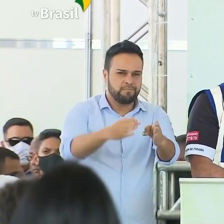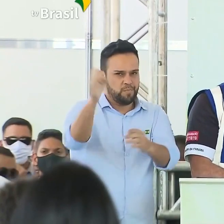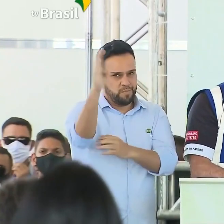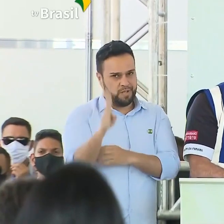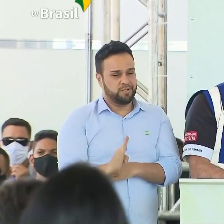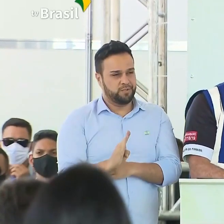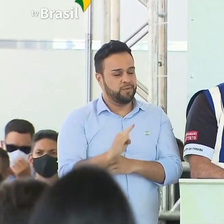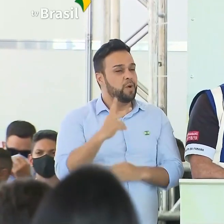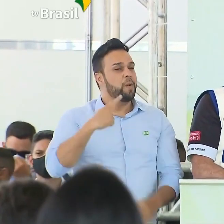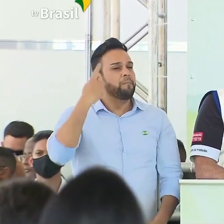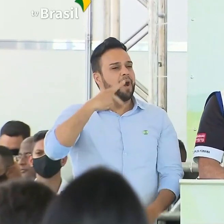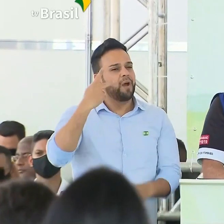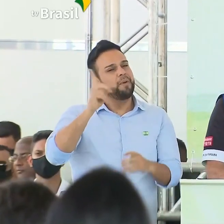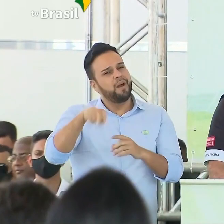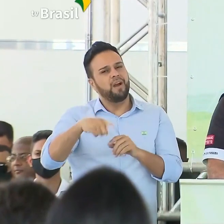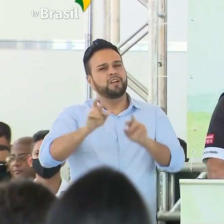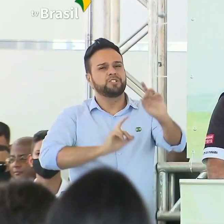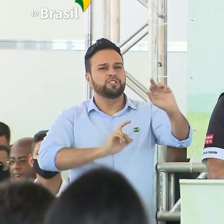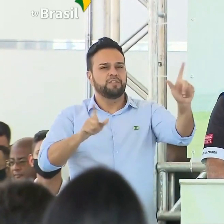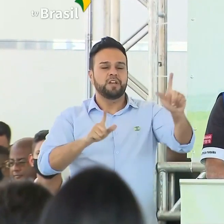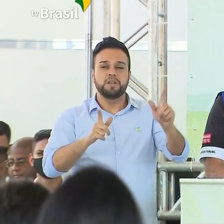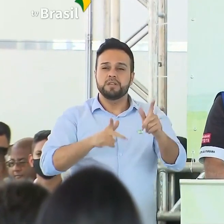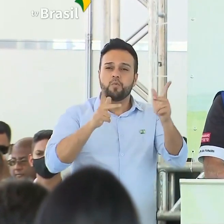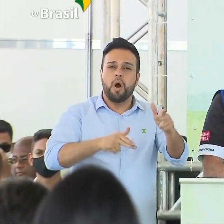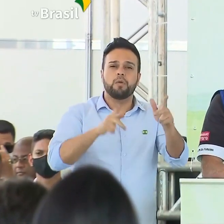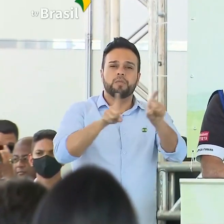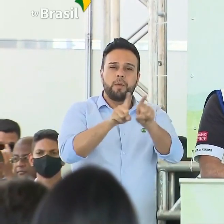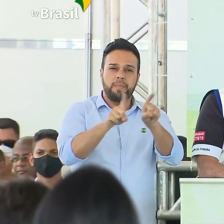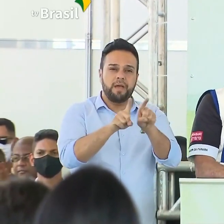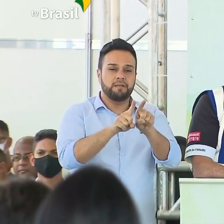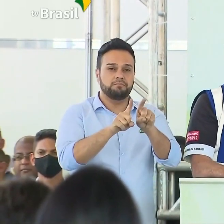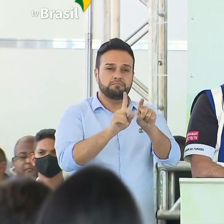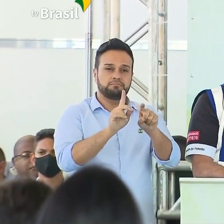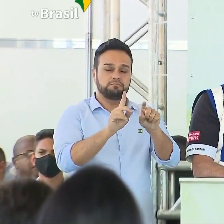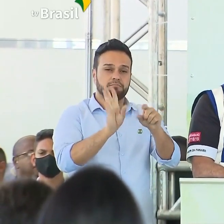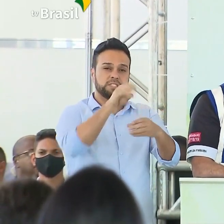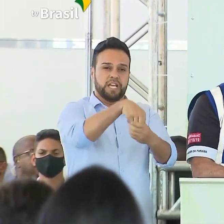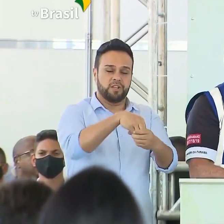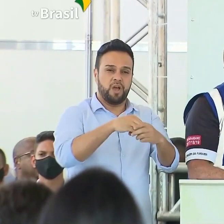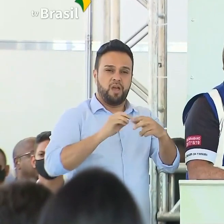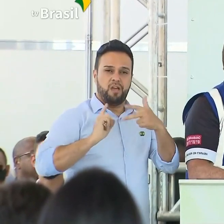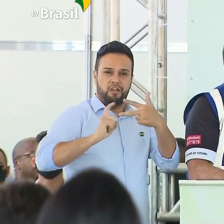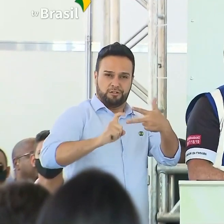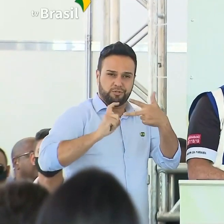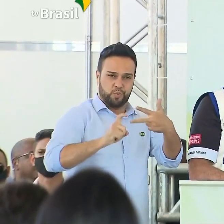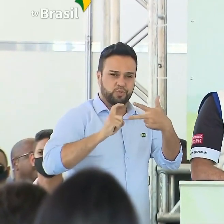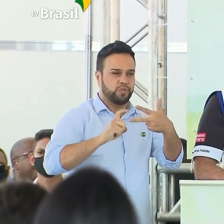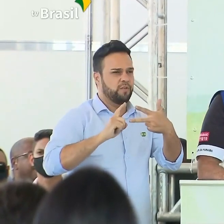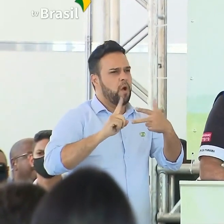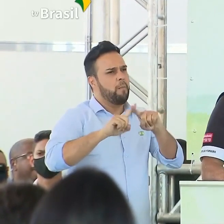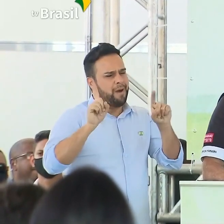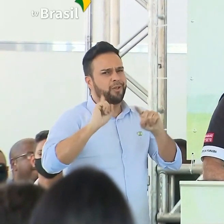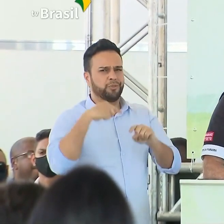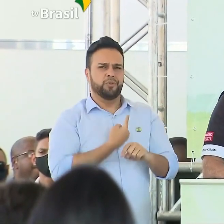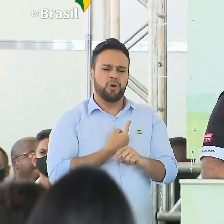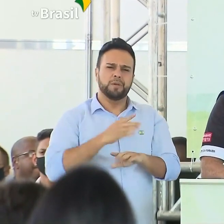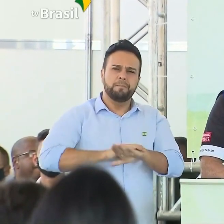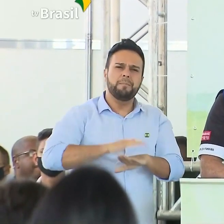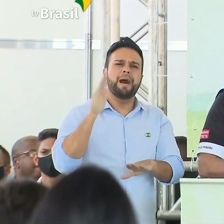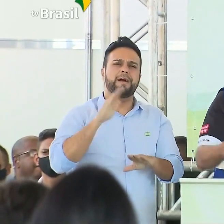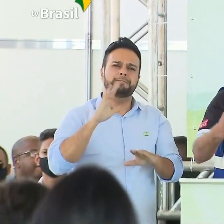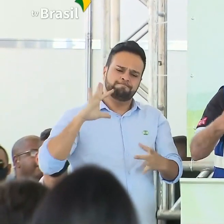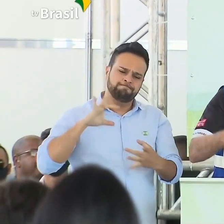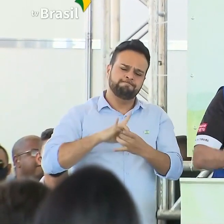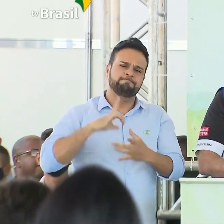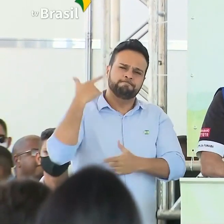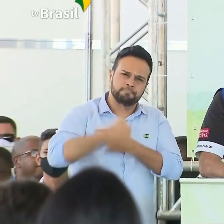Parlamento diferente, assim como é diferente o Executivo. E nós, cada vez mais, nos entendemos, nos